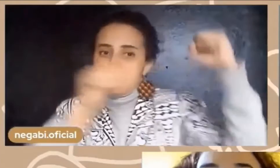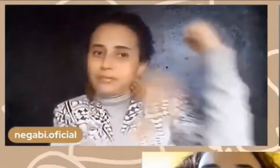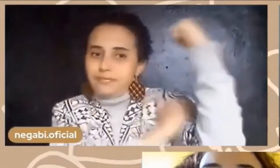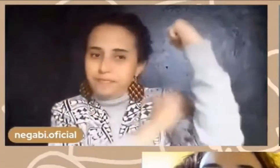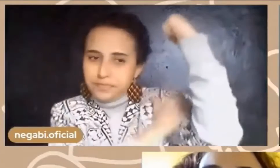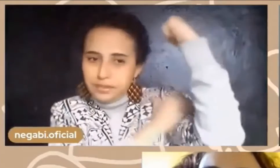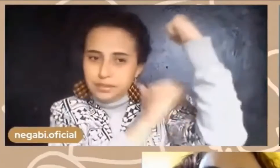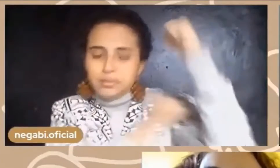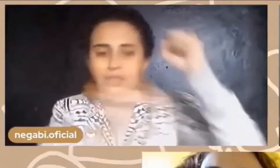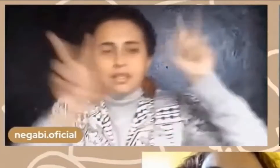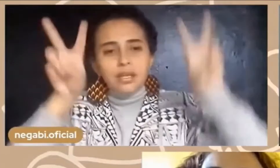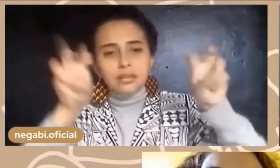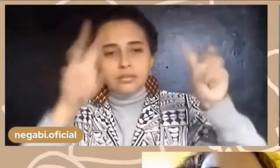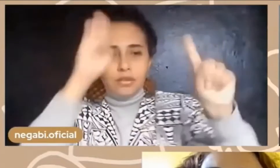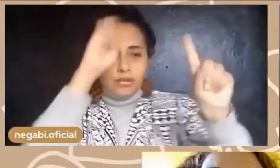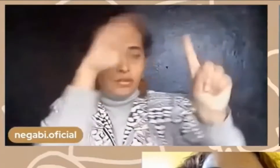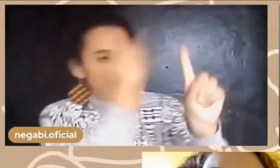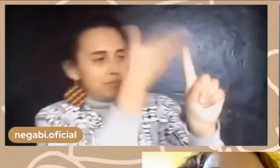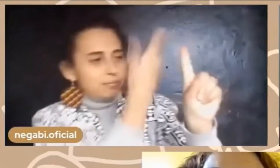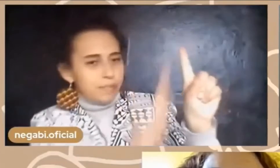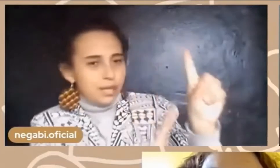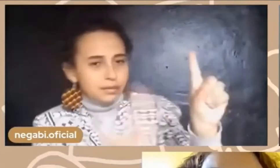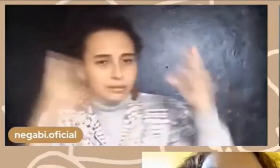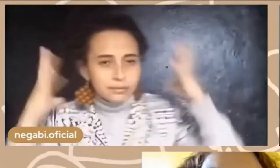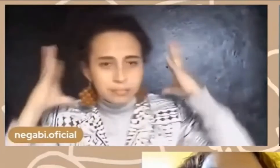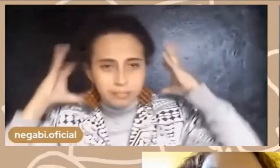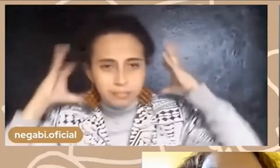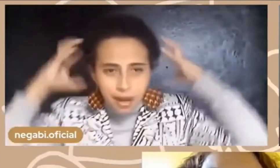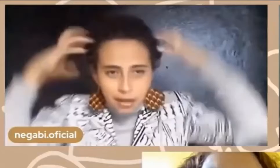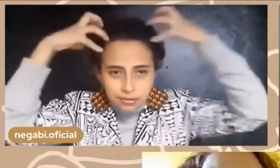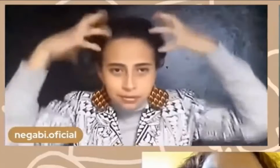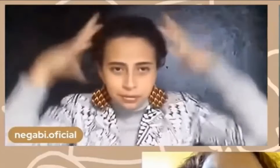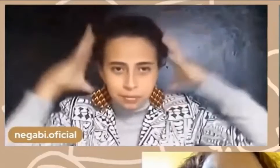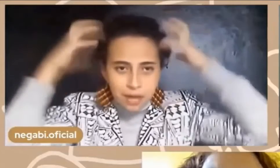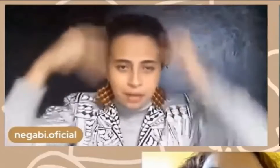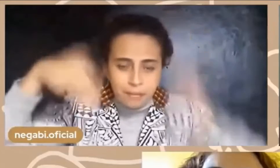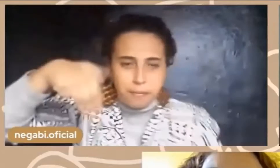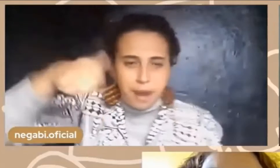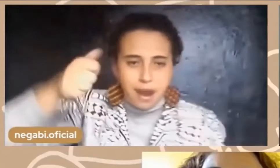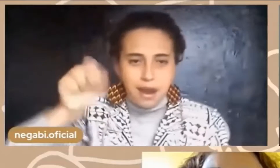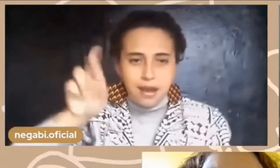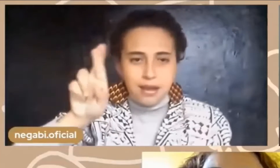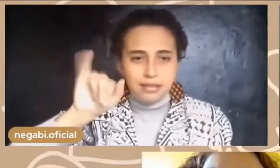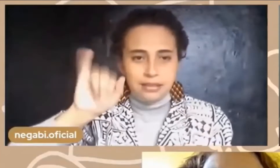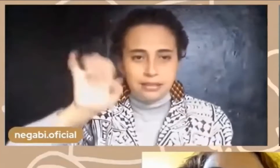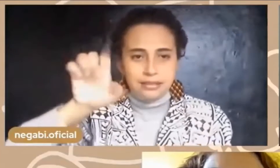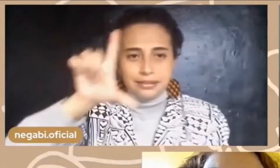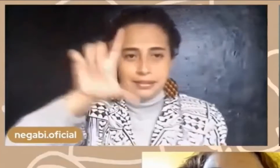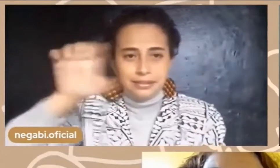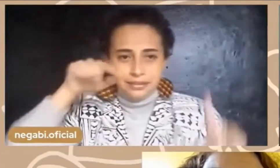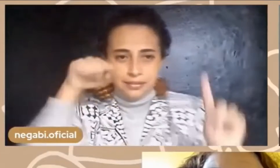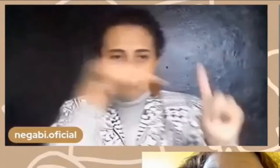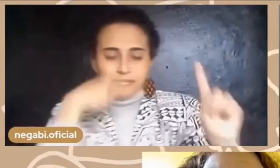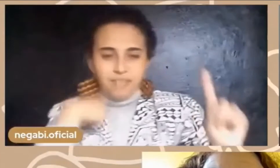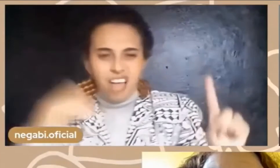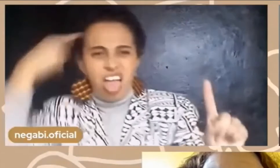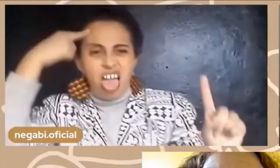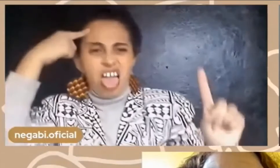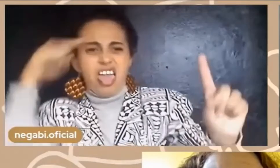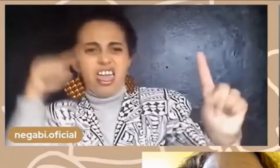que dentro do Islã, no momento do Islã, num Islã de fem sobre feminismo, né? Isso foi